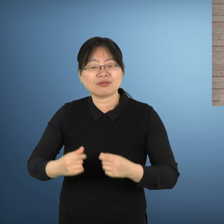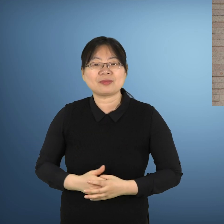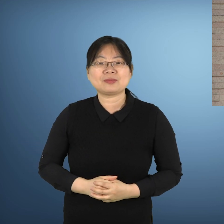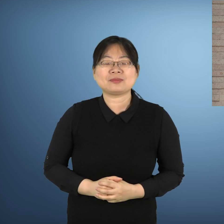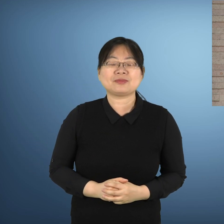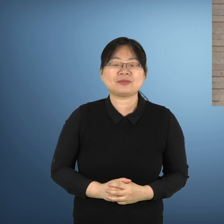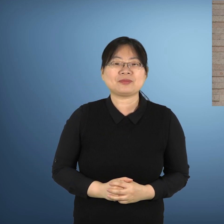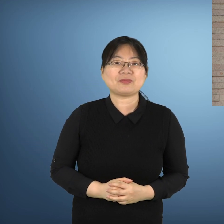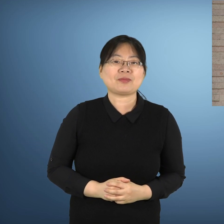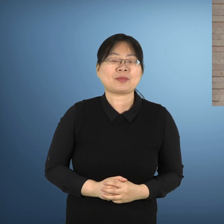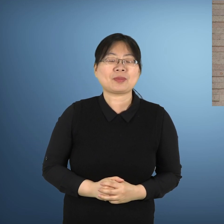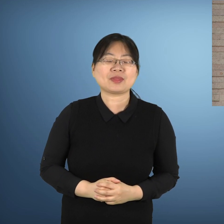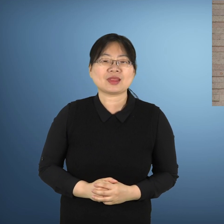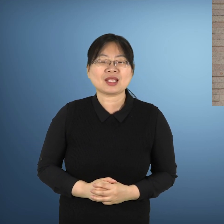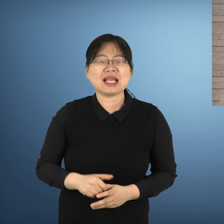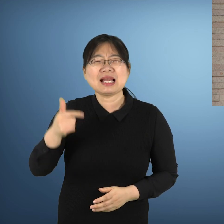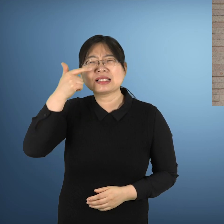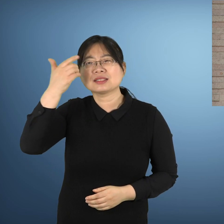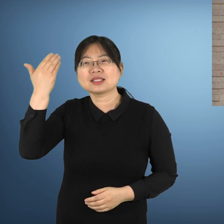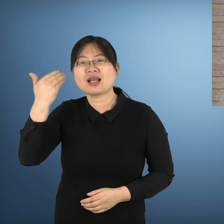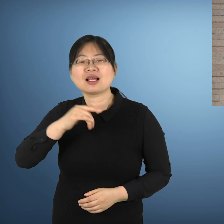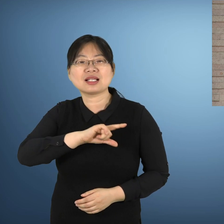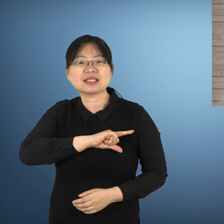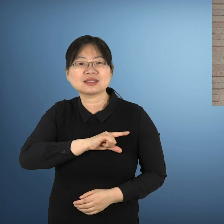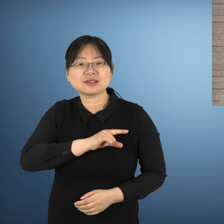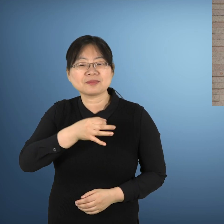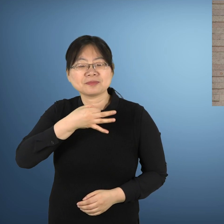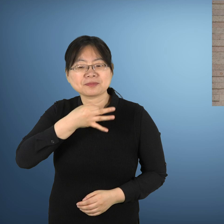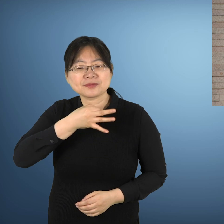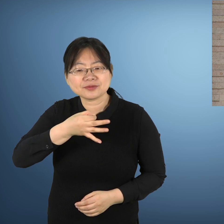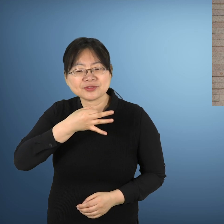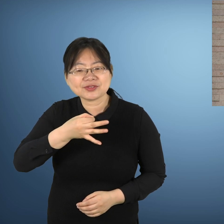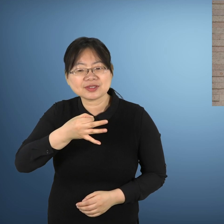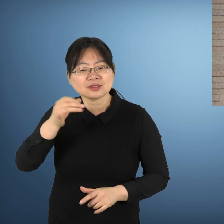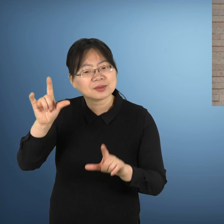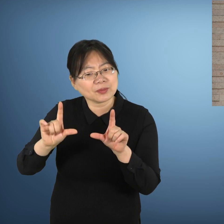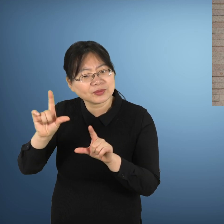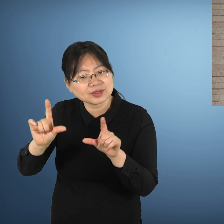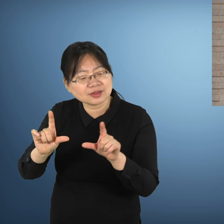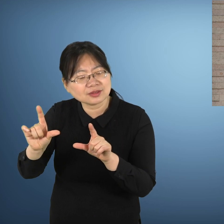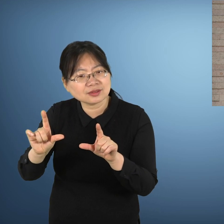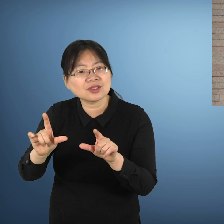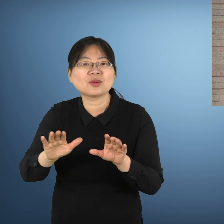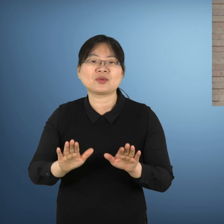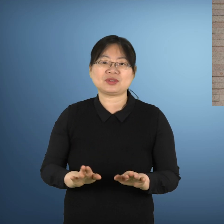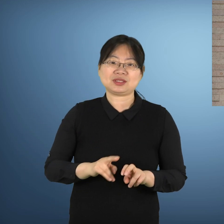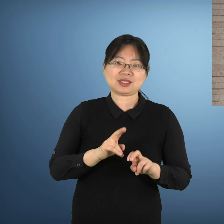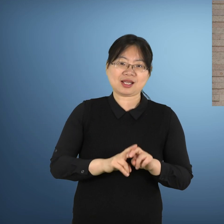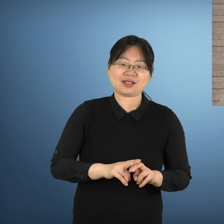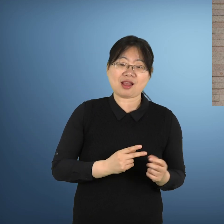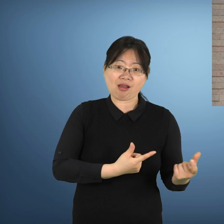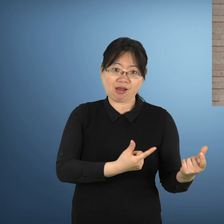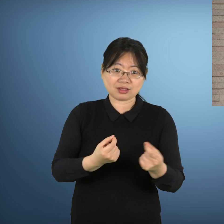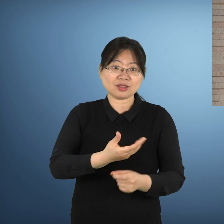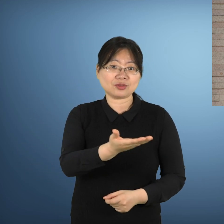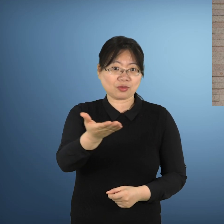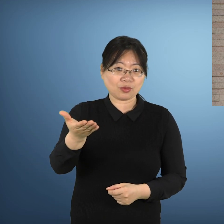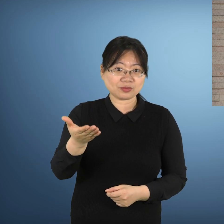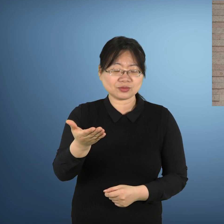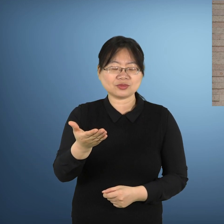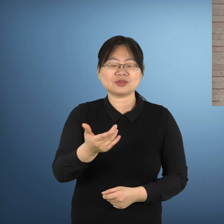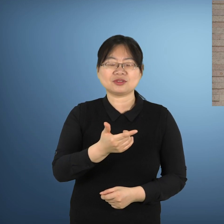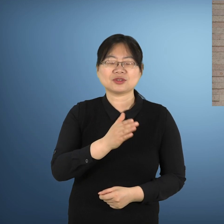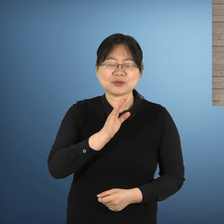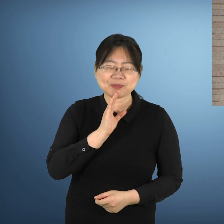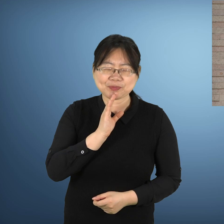그 옛 이름의 호칭으로 부르시는 장면은 오늘 이 자리에 함께한 우리 모두에게도